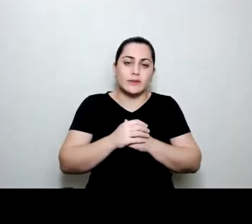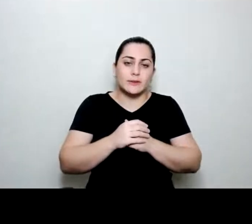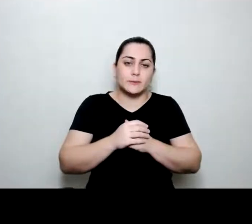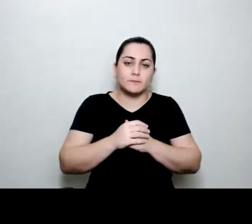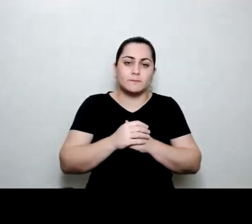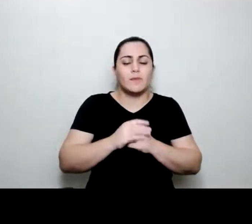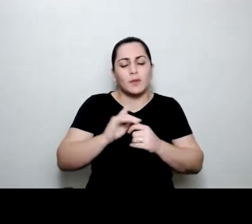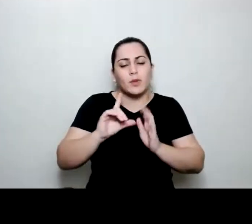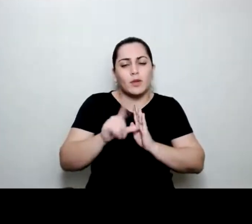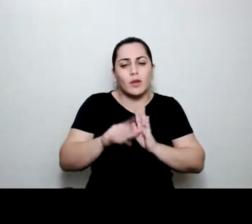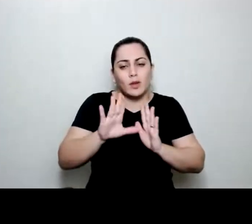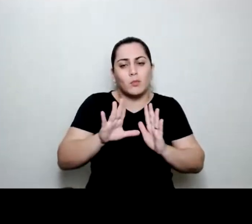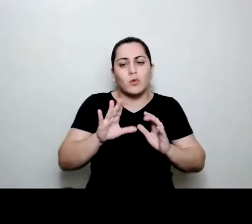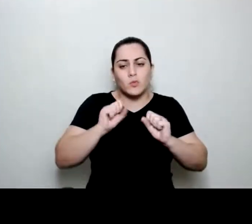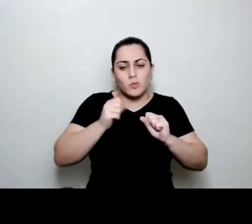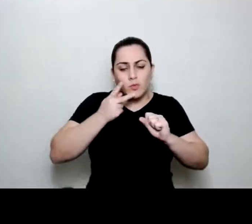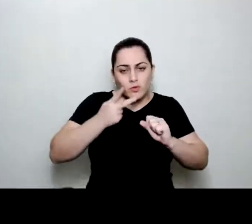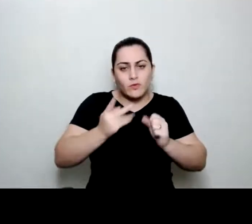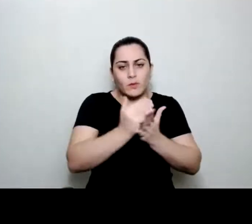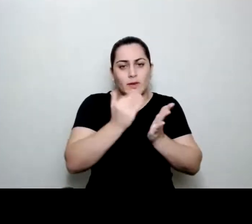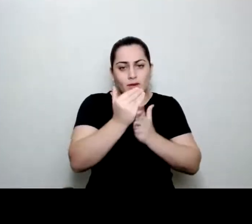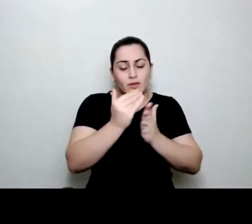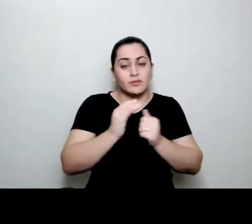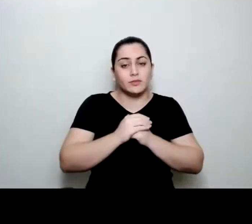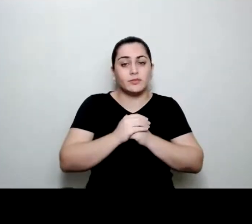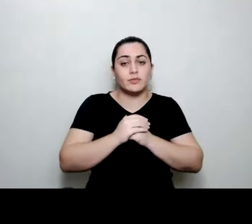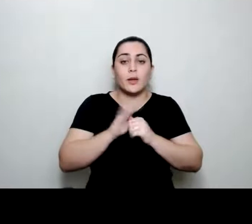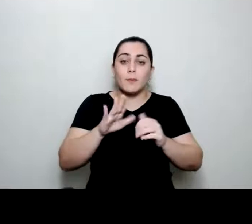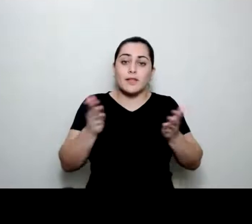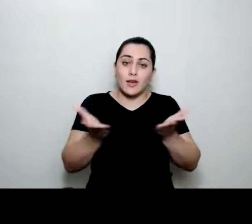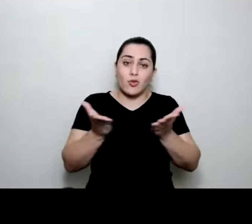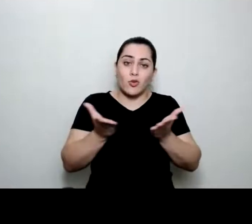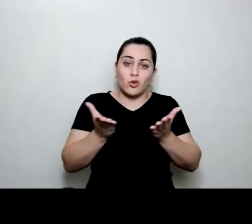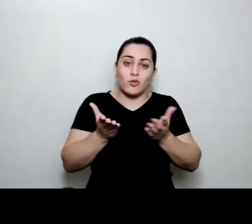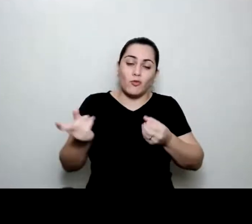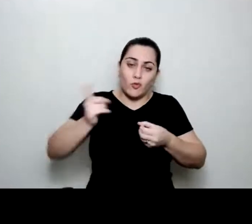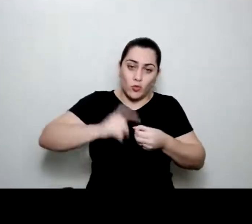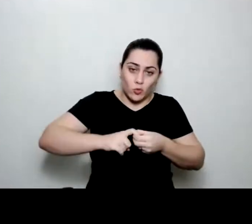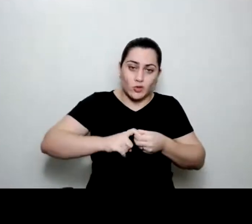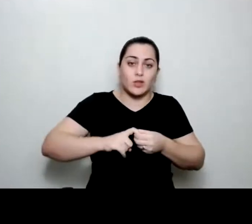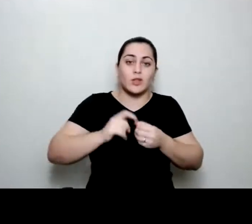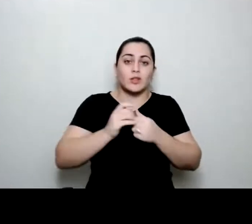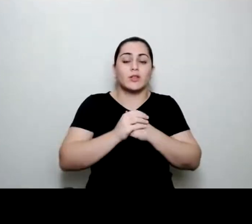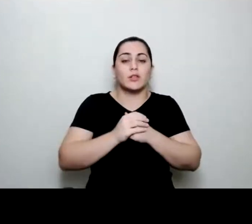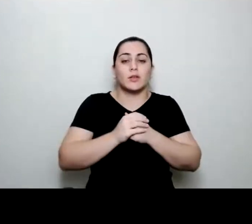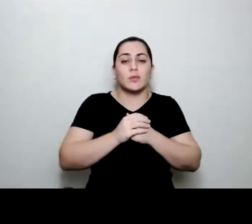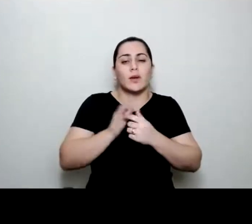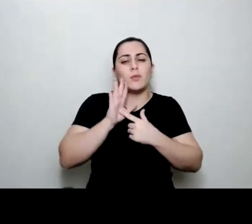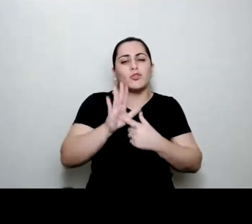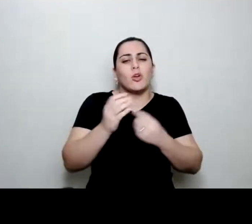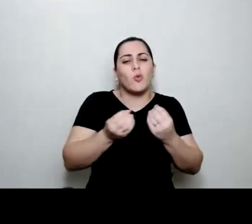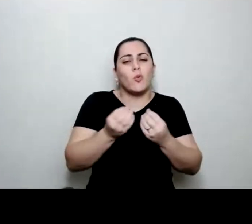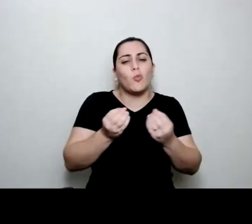Mais tarde eu posso falar mais sobre isso. Mas agora, voltando para a relação